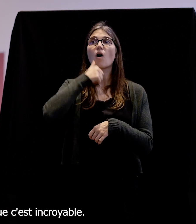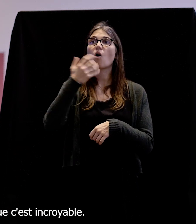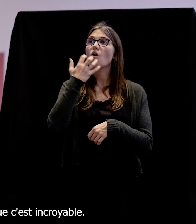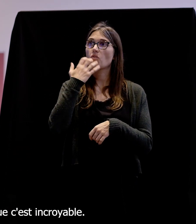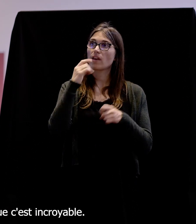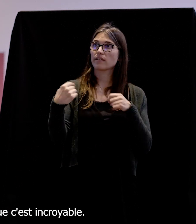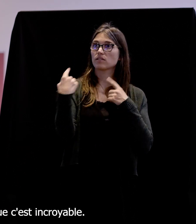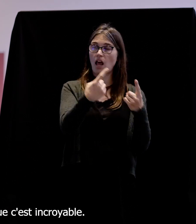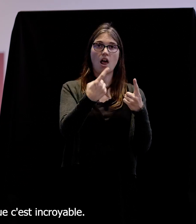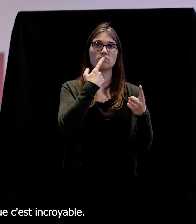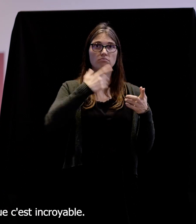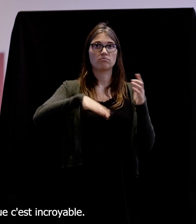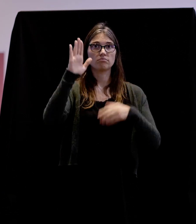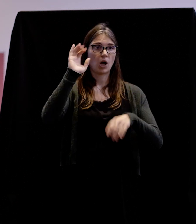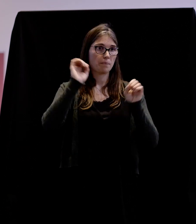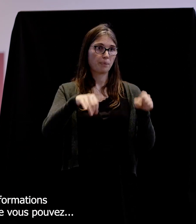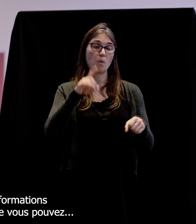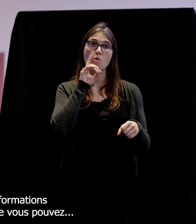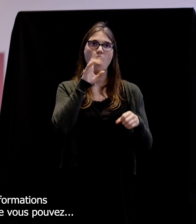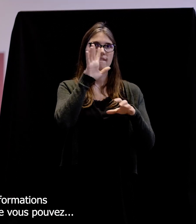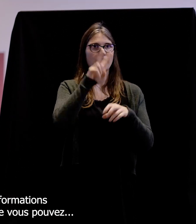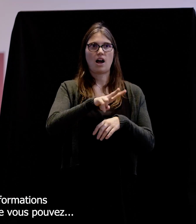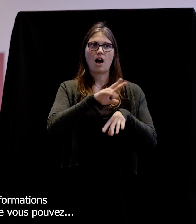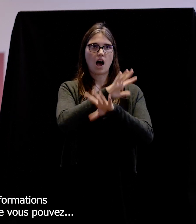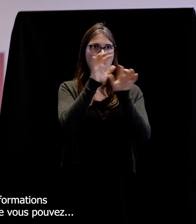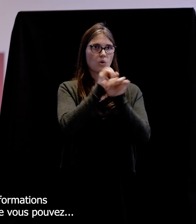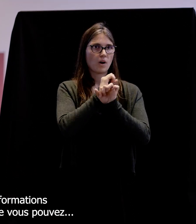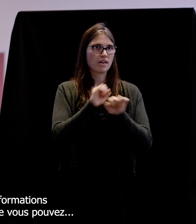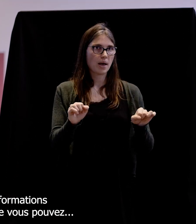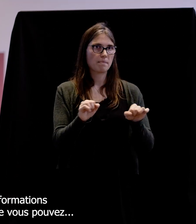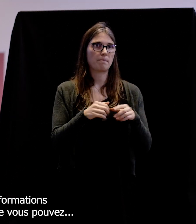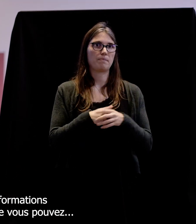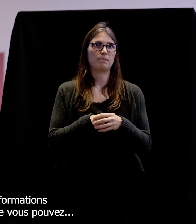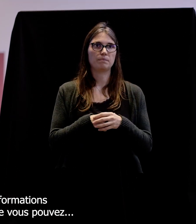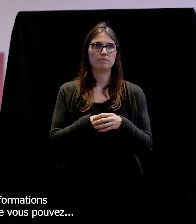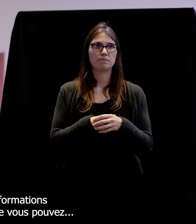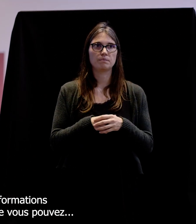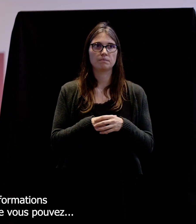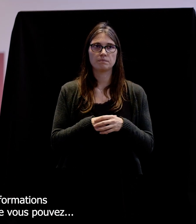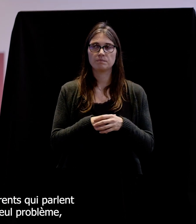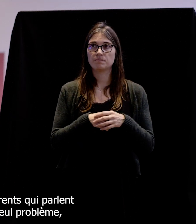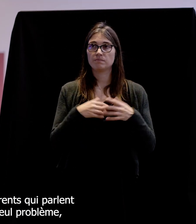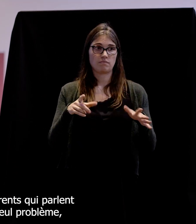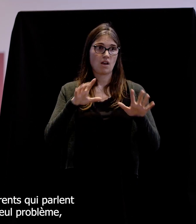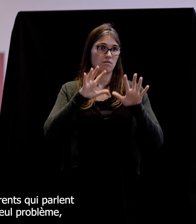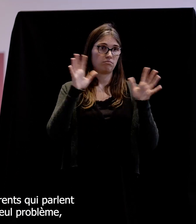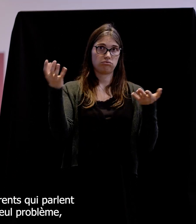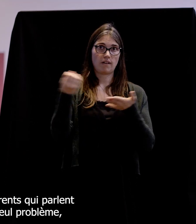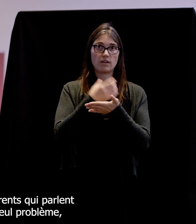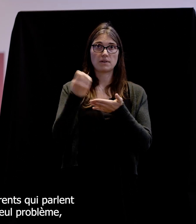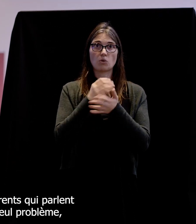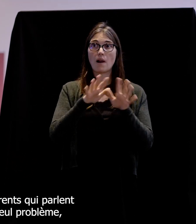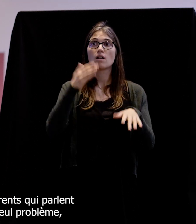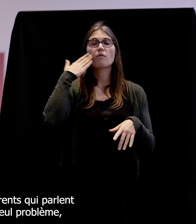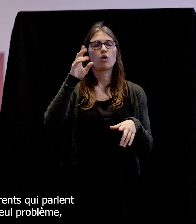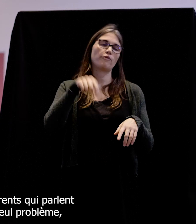c'est vrai que c'est incroyable. La masse d'informations et d'expériences que vous pouvez... Donc, s'il y a des parents qui parlent